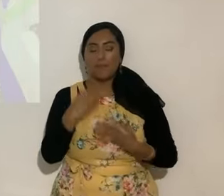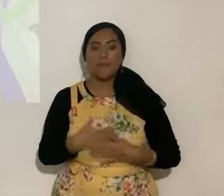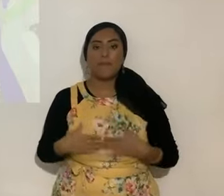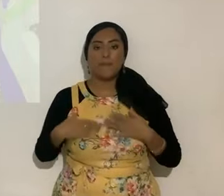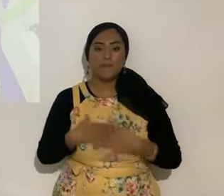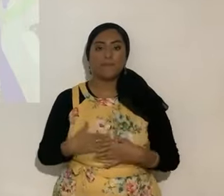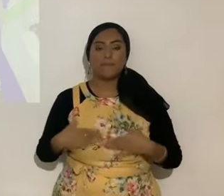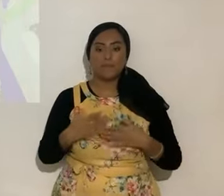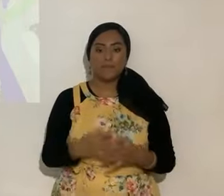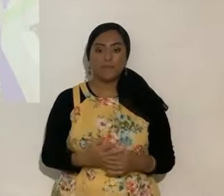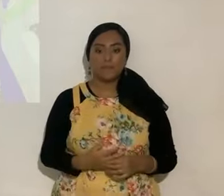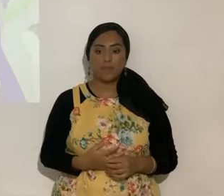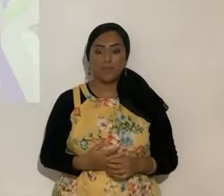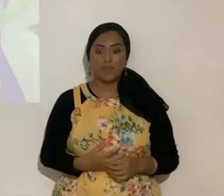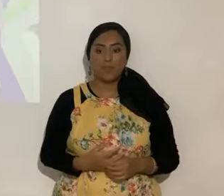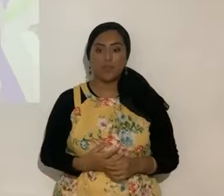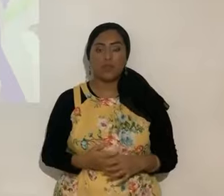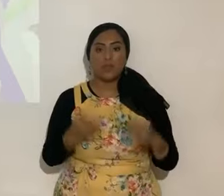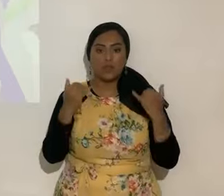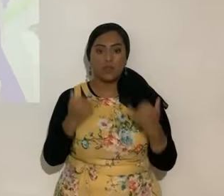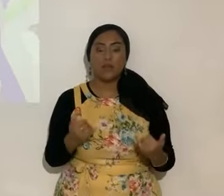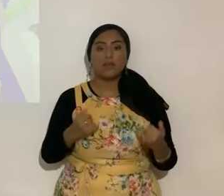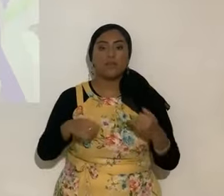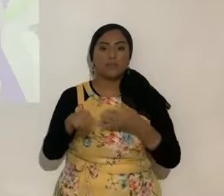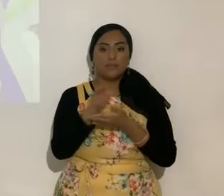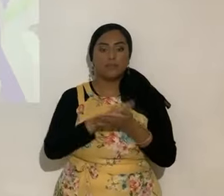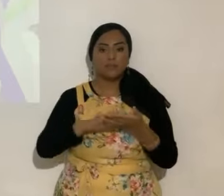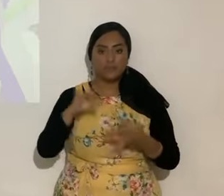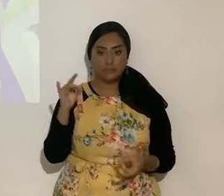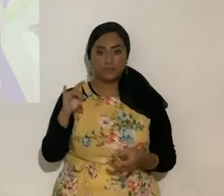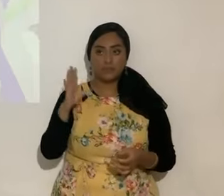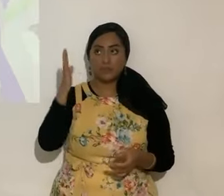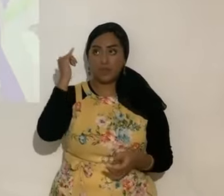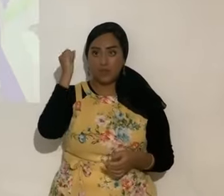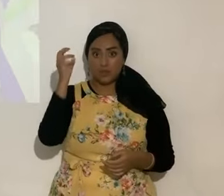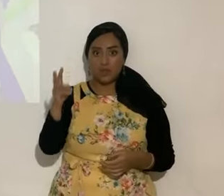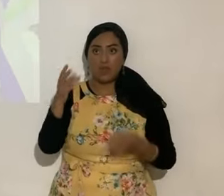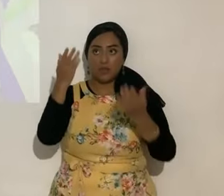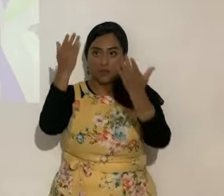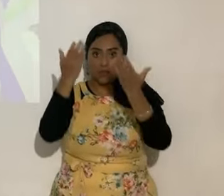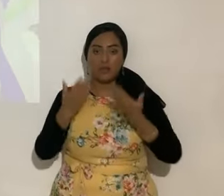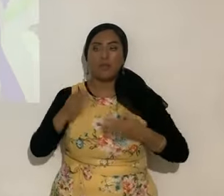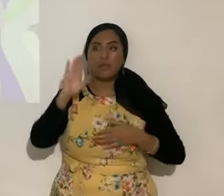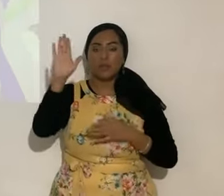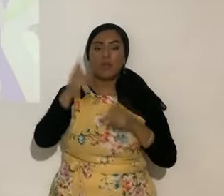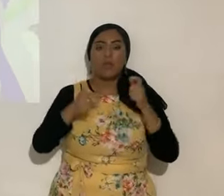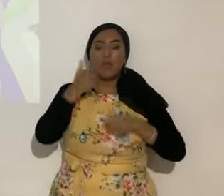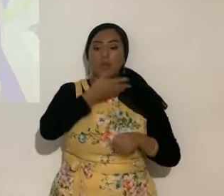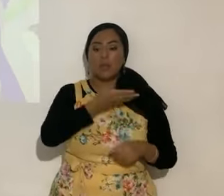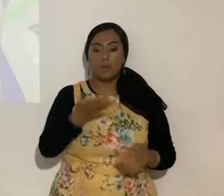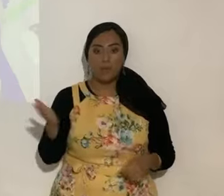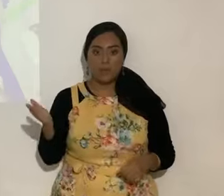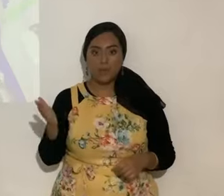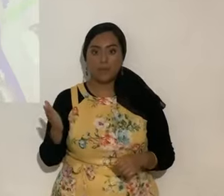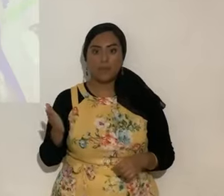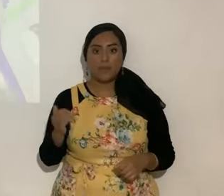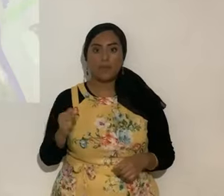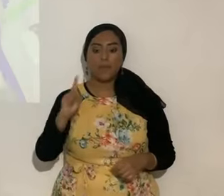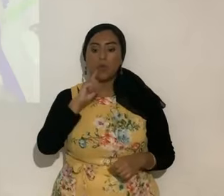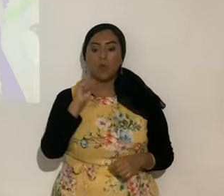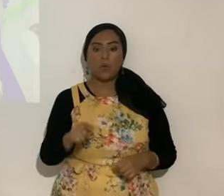hermanos, ahora, el roaco, decía Yahshua Mashiach, nos dará su soplo, a orden